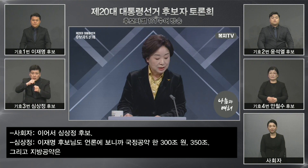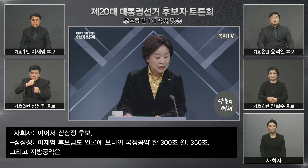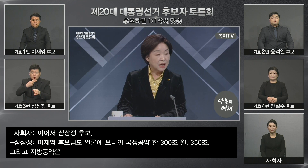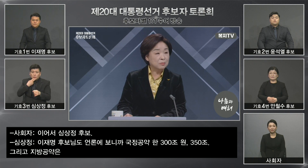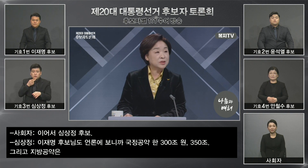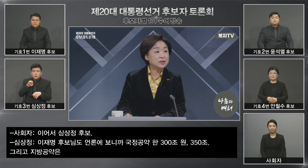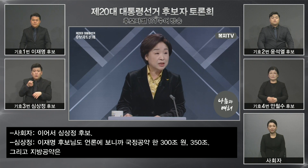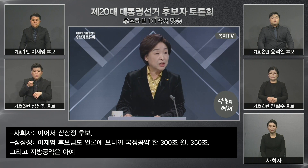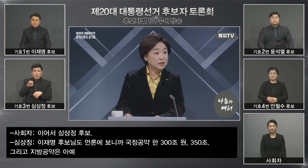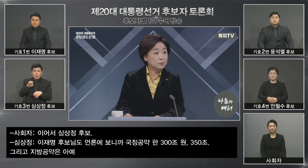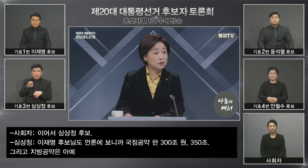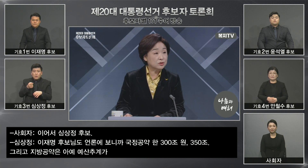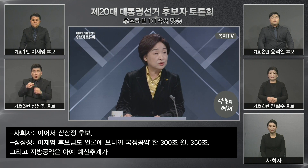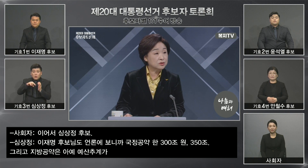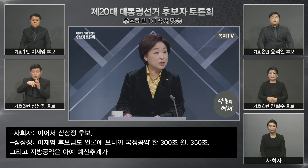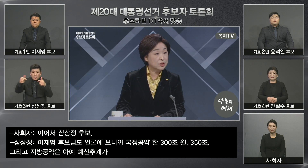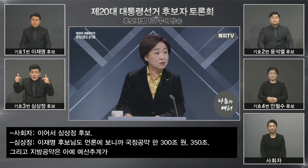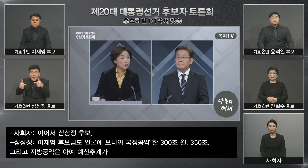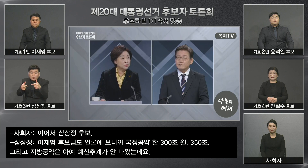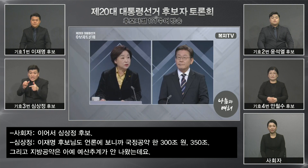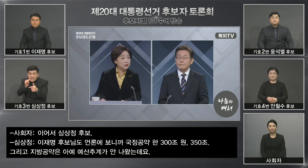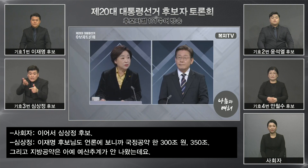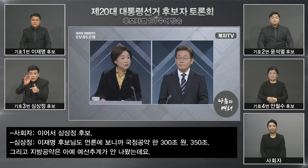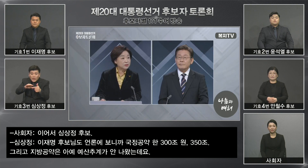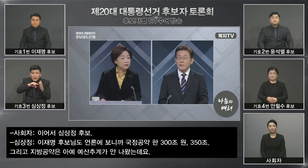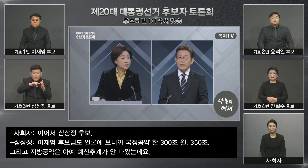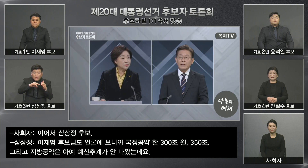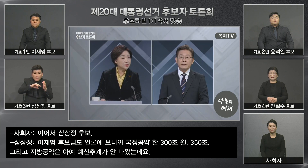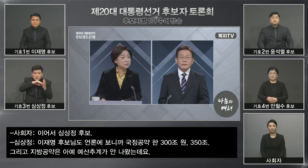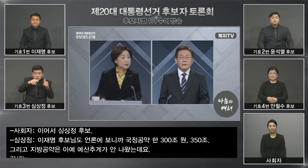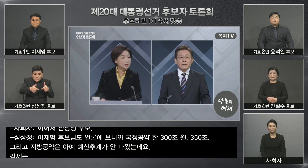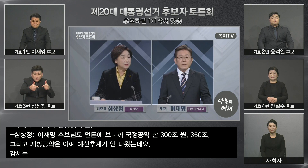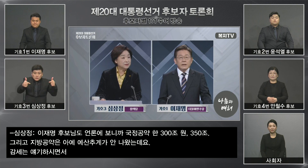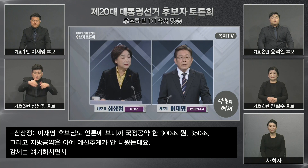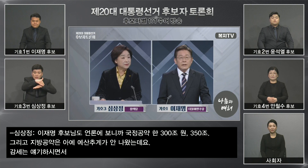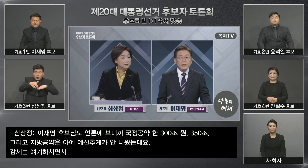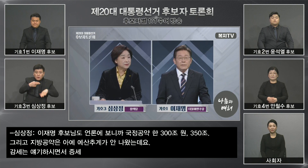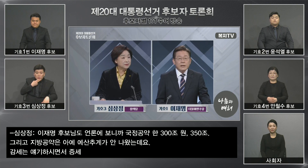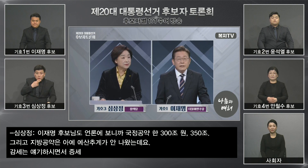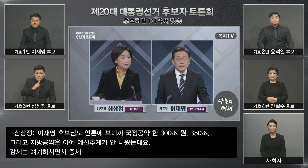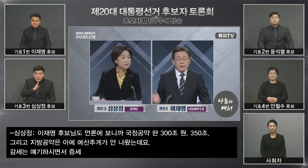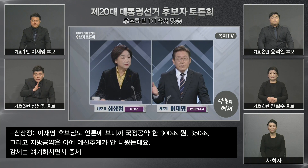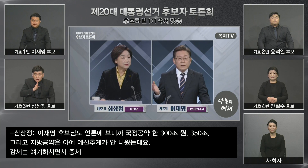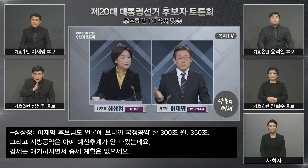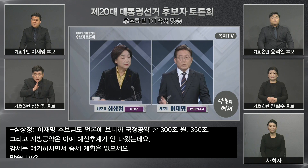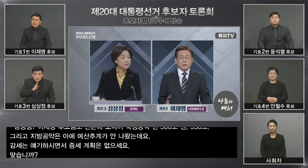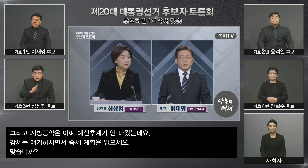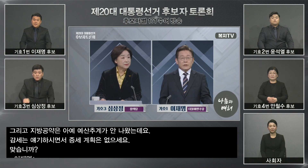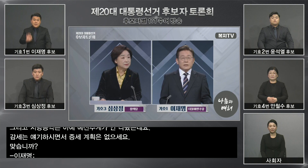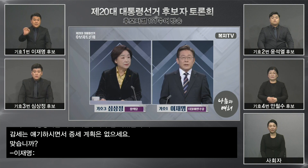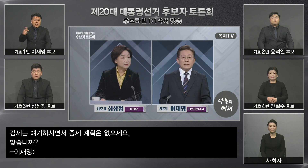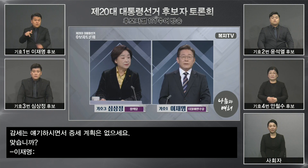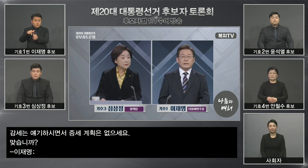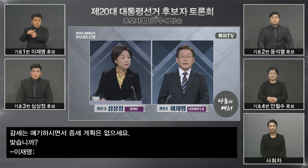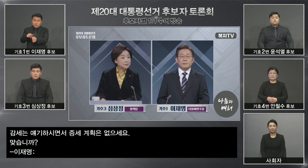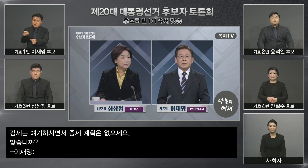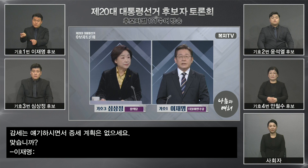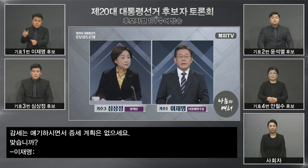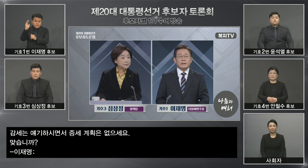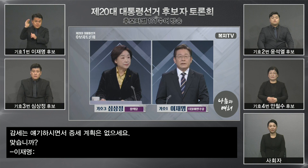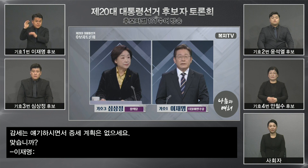나왔는데요. 감세는 얘기하시면서 증세 계획은 없으세요? 네. 맞습니까? 이게 아마 이제 안철수 후보께서